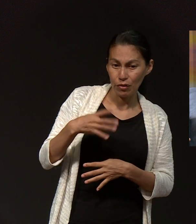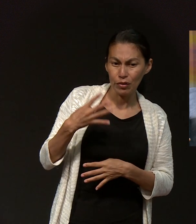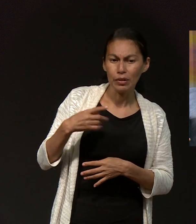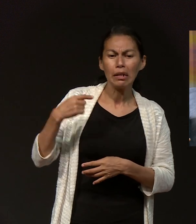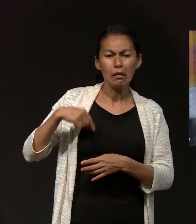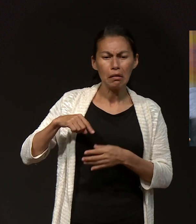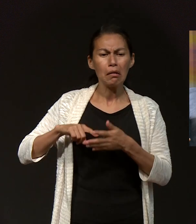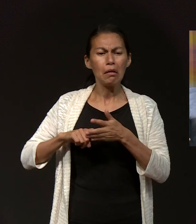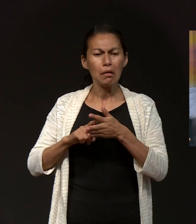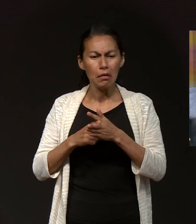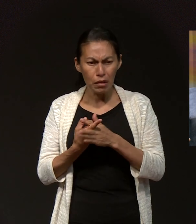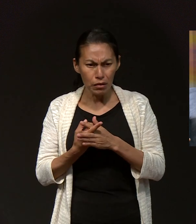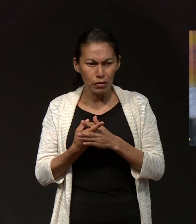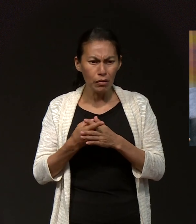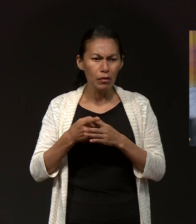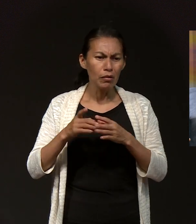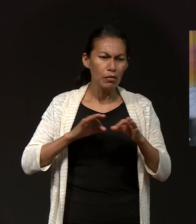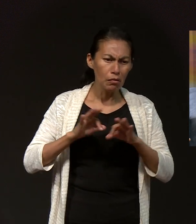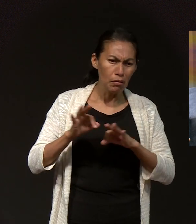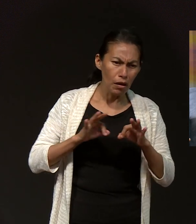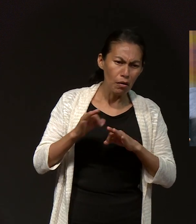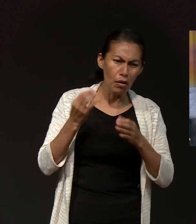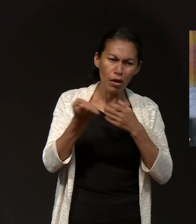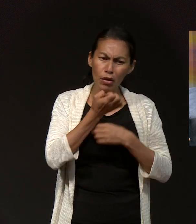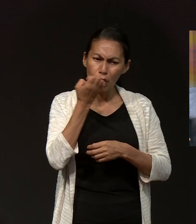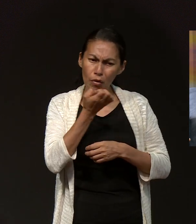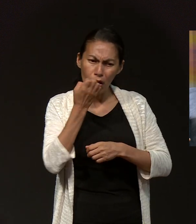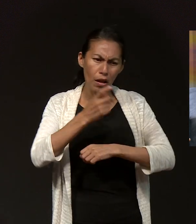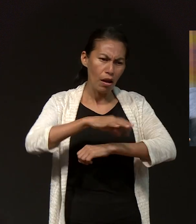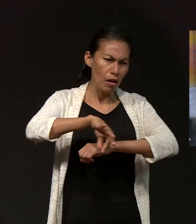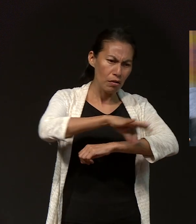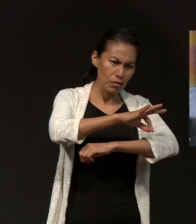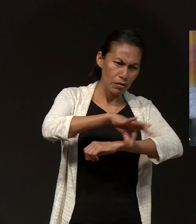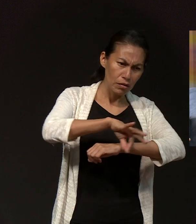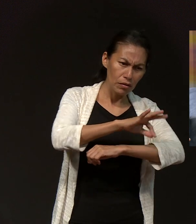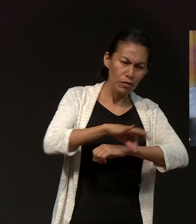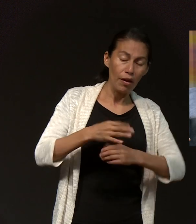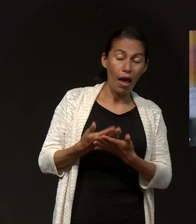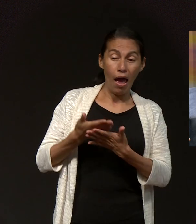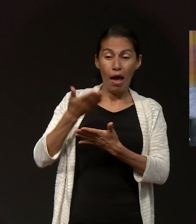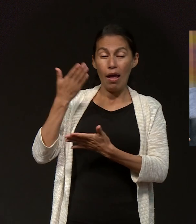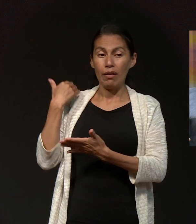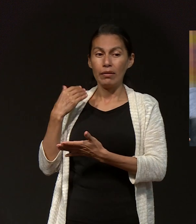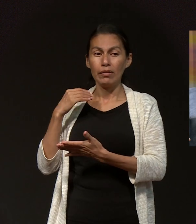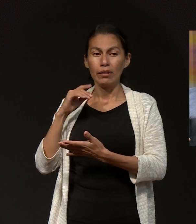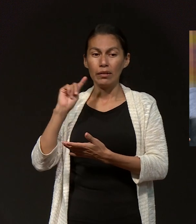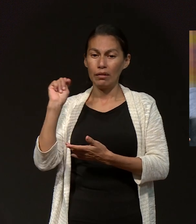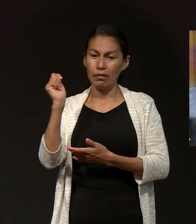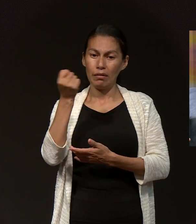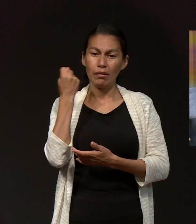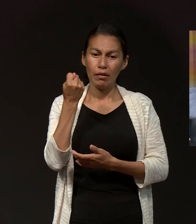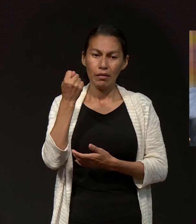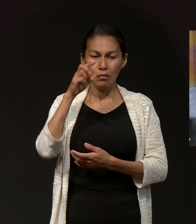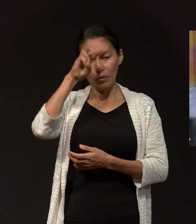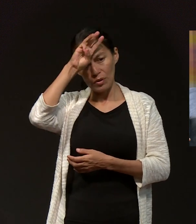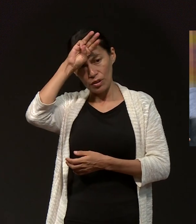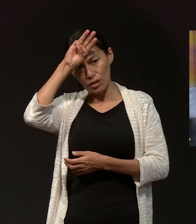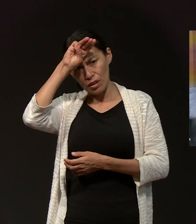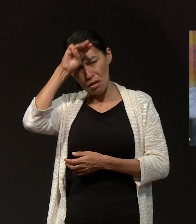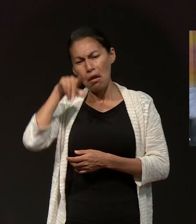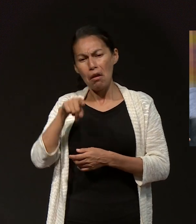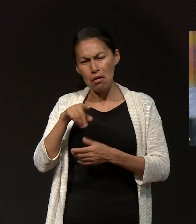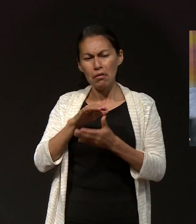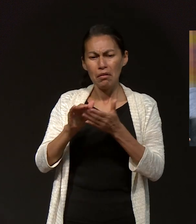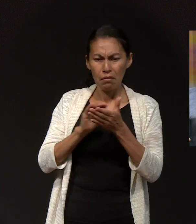la Facultad de Arquitectura. Y pues antes de esto trabajé, estudié en el Tecnológico de Monterrey y ahí fue donde conocí a